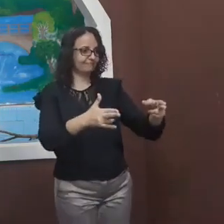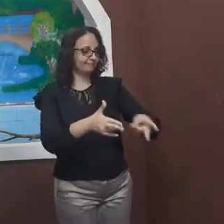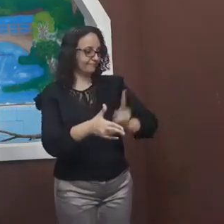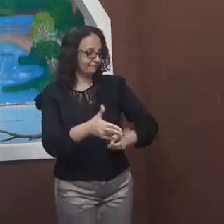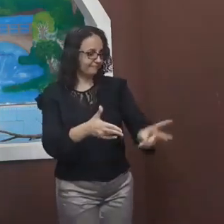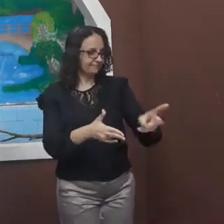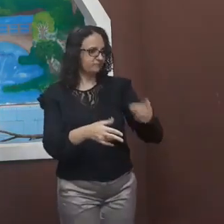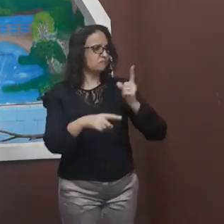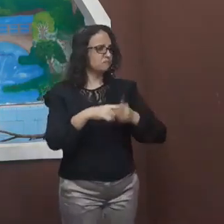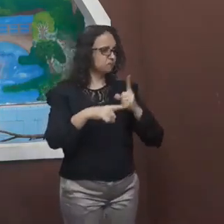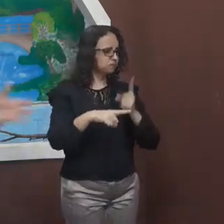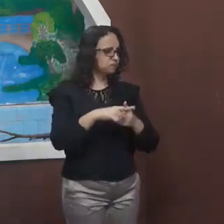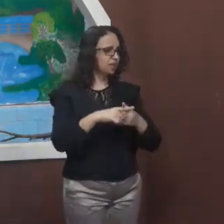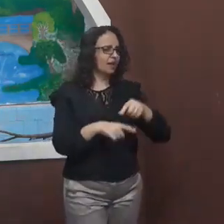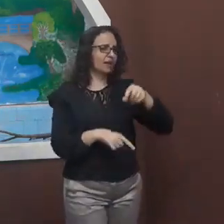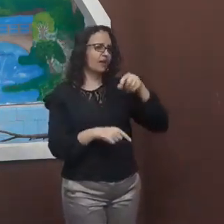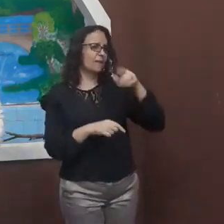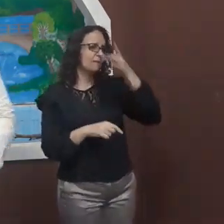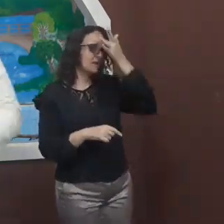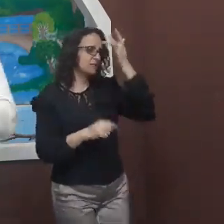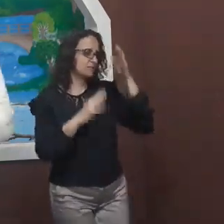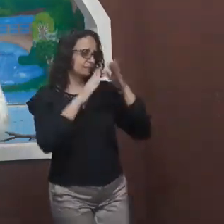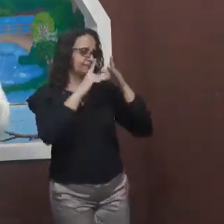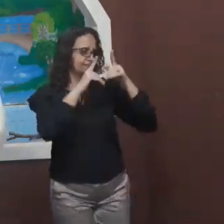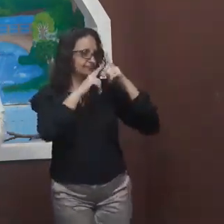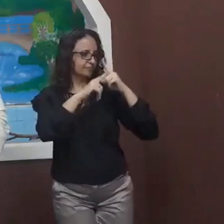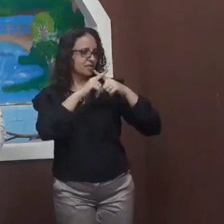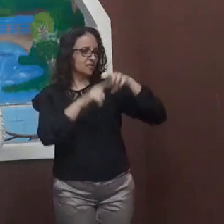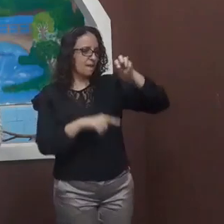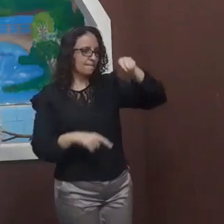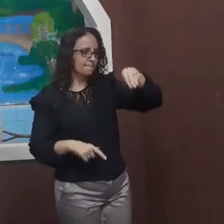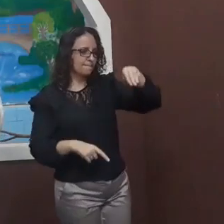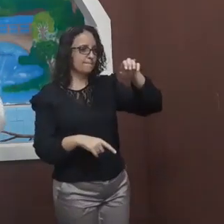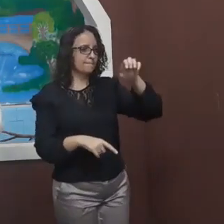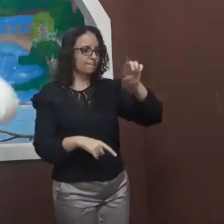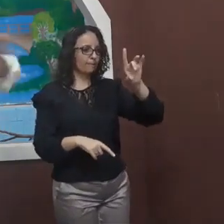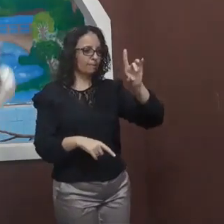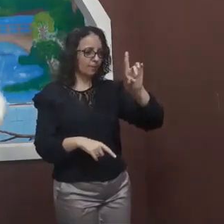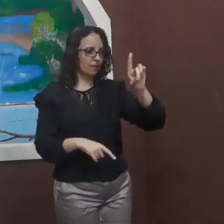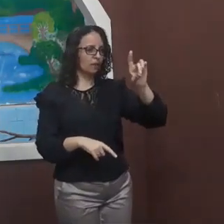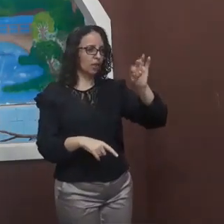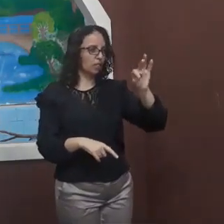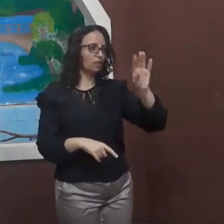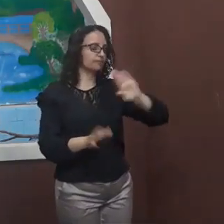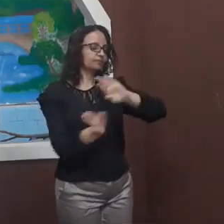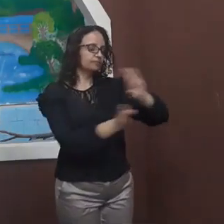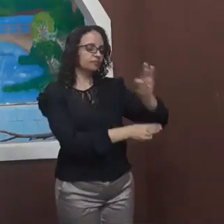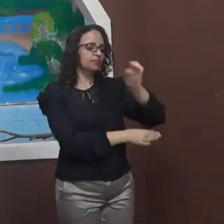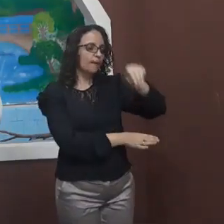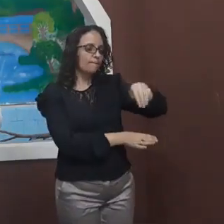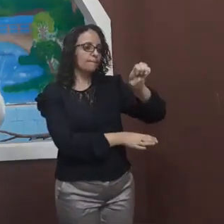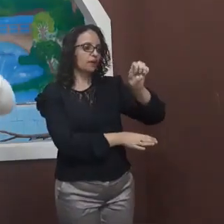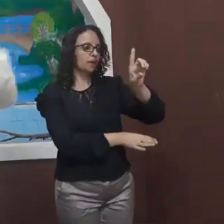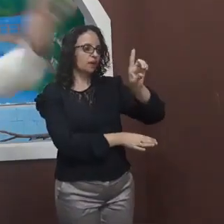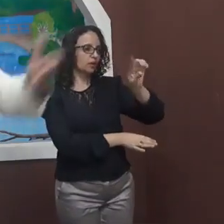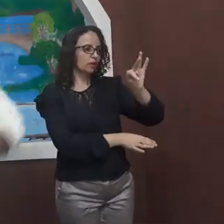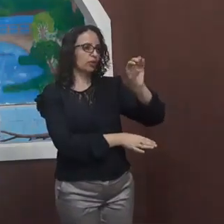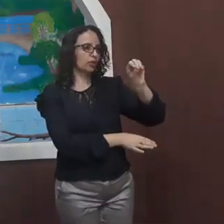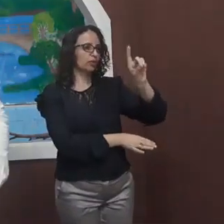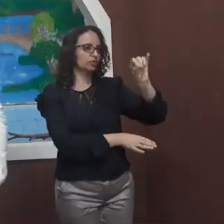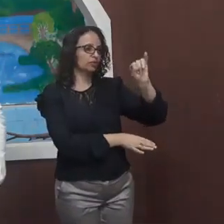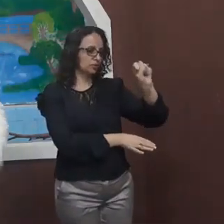Sabe por que os metodistas se chamam metodistas? Porque eles eram metódicos. Eles faziam sempre do mesmo jeito uma coisa